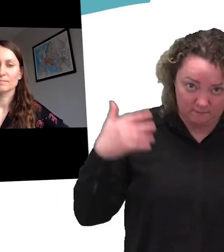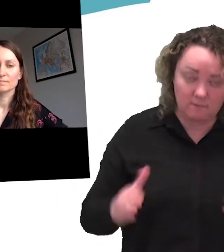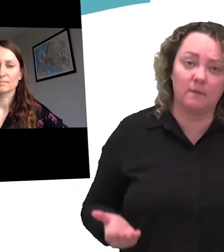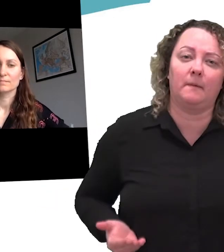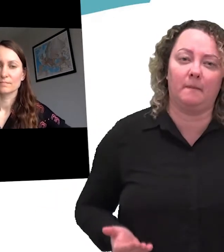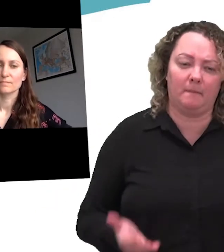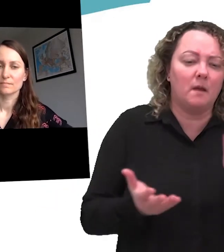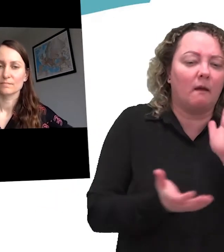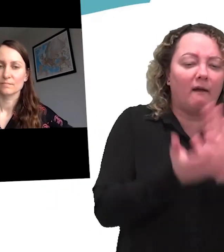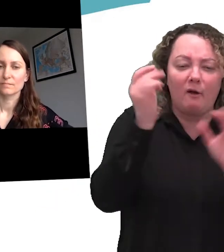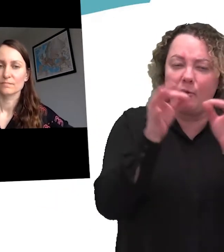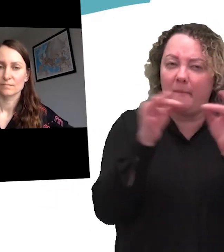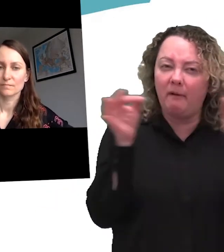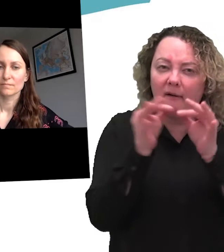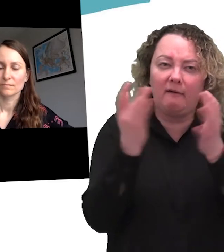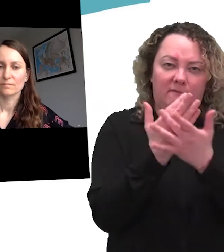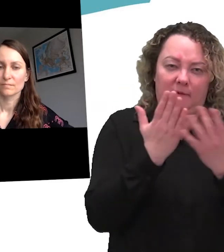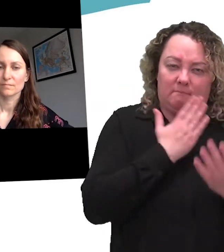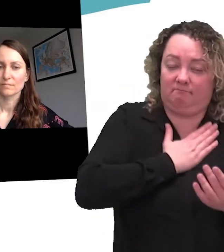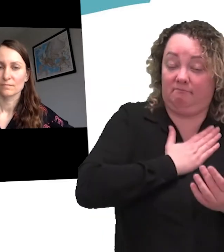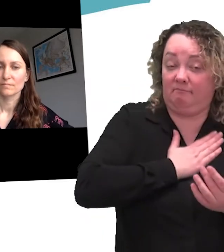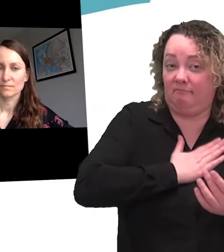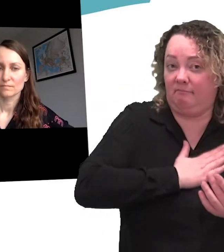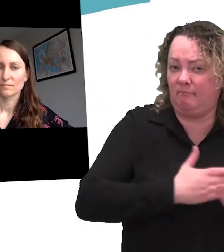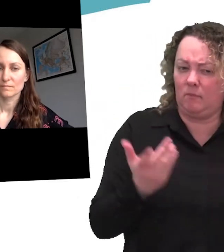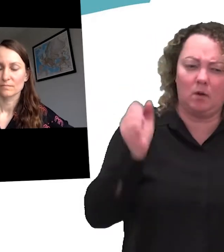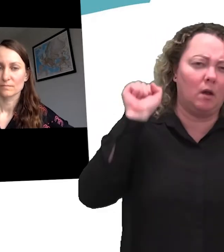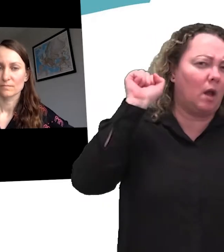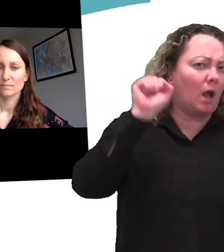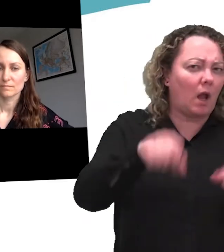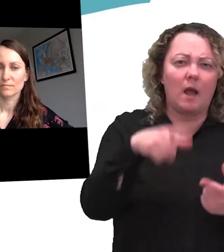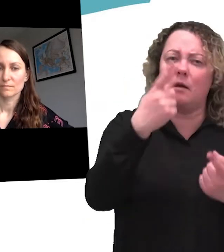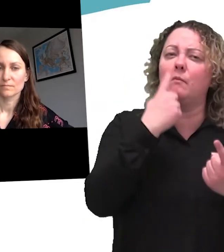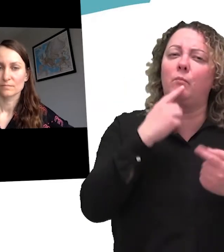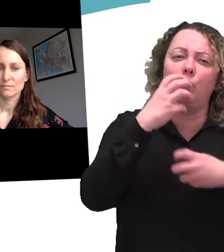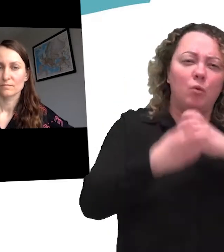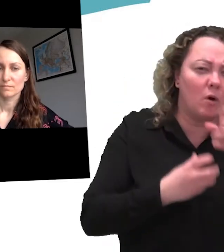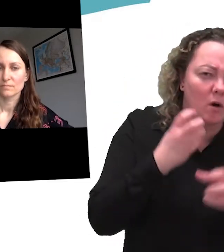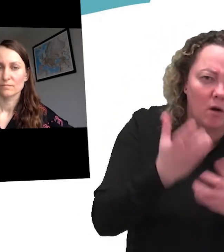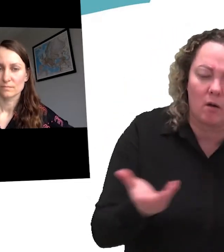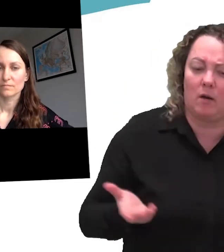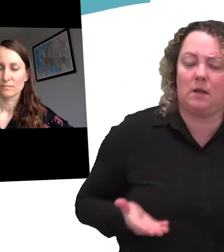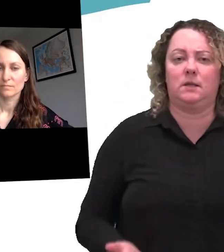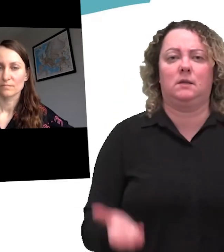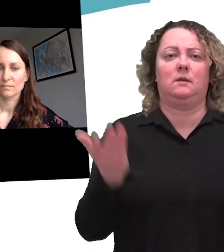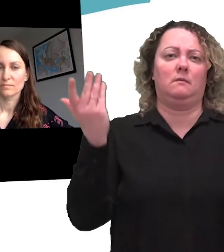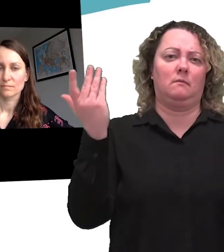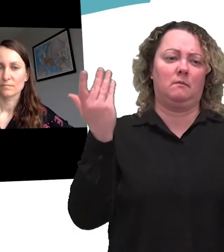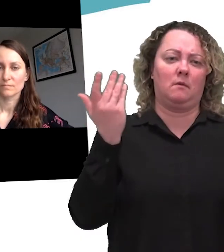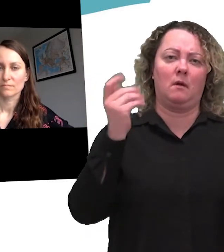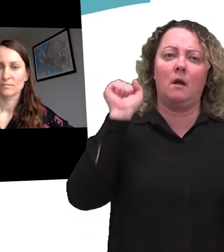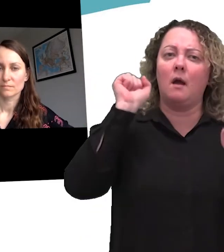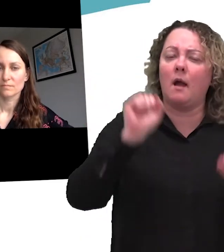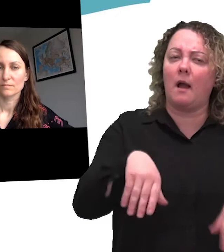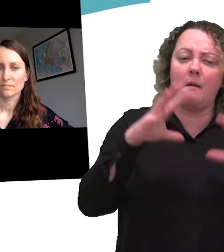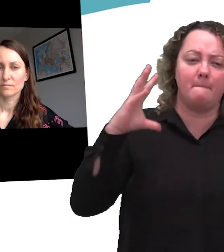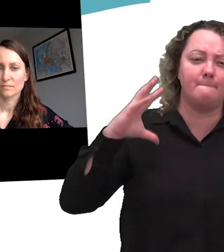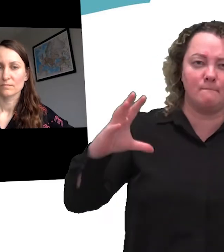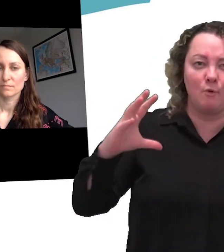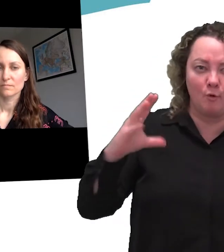taip galima ir burokėlius, labai skanus burokėliai kepti, moliūgas, tos pačios